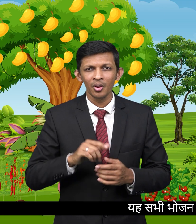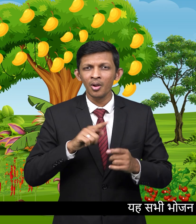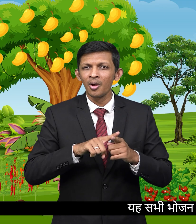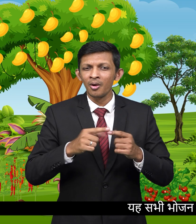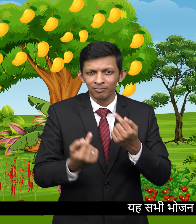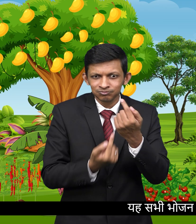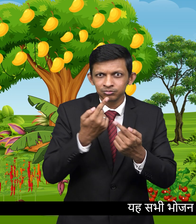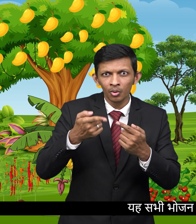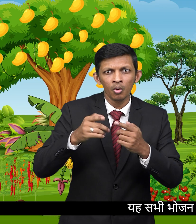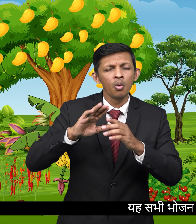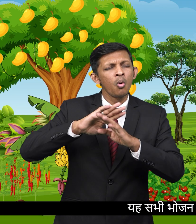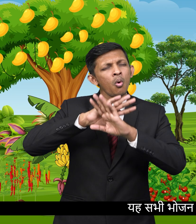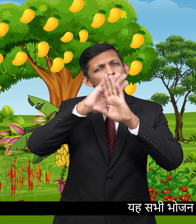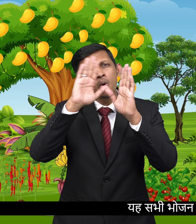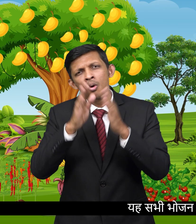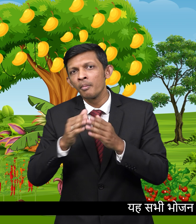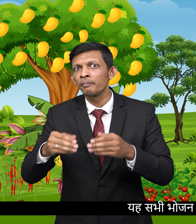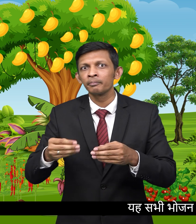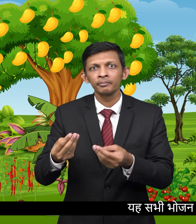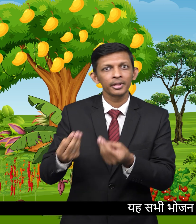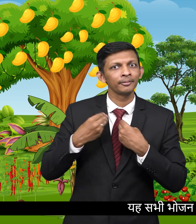ये सभी भोजन हमें पौधों से मिलते हैं।